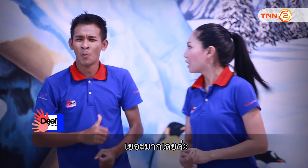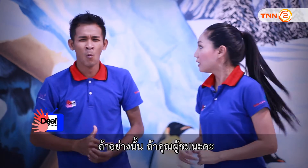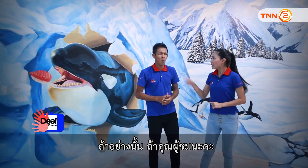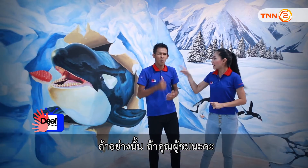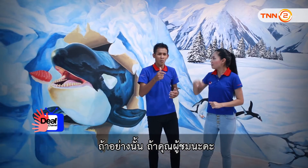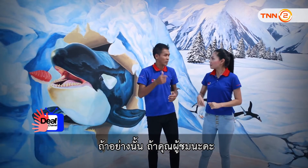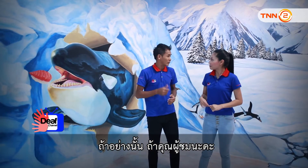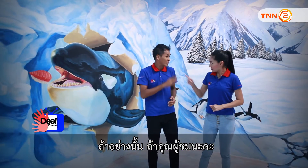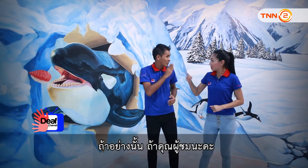ถ้าอย่างนั้น